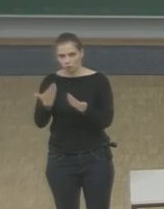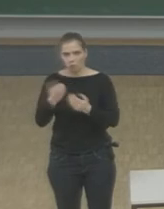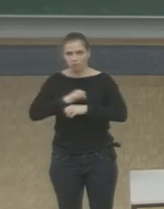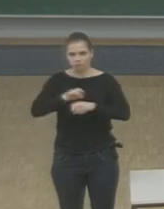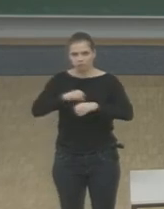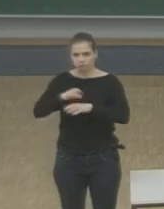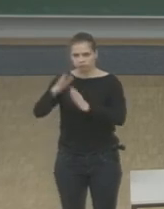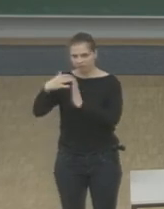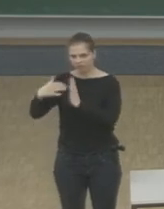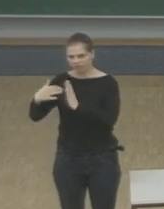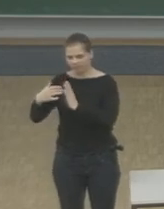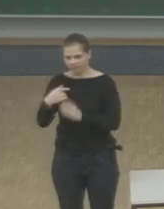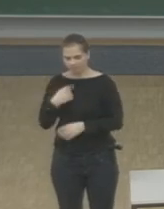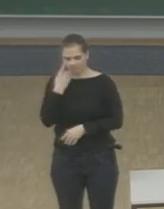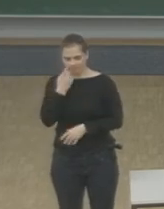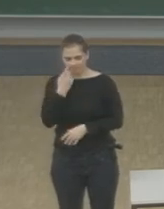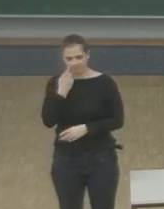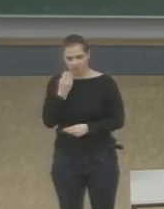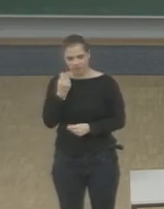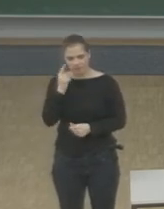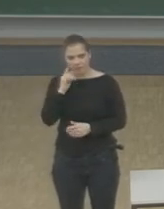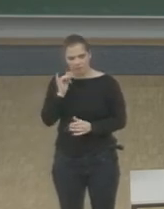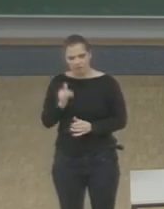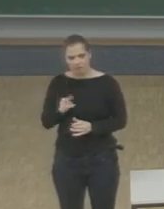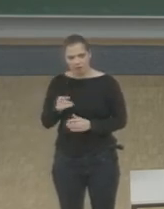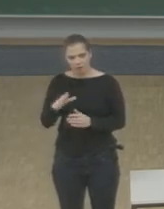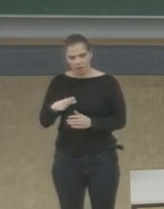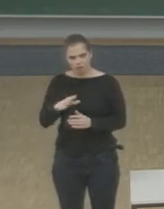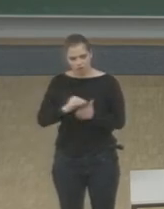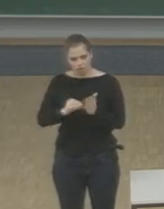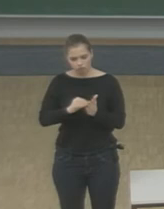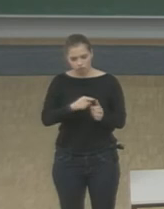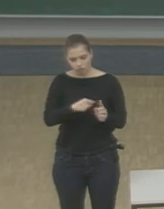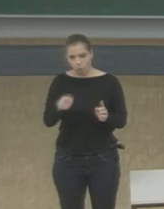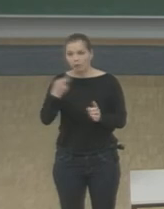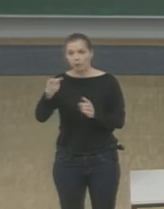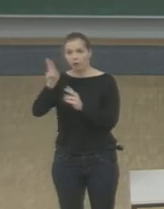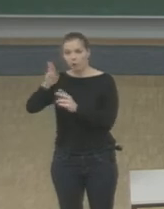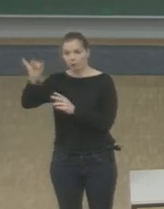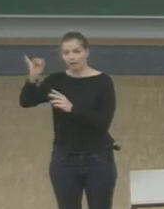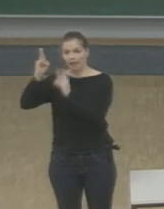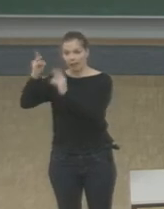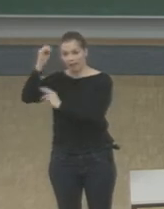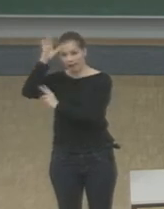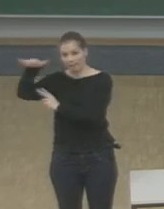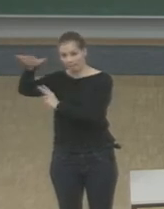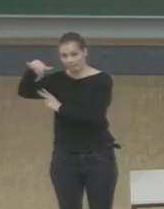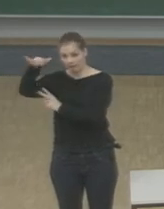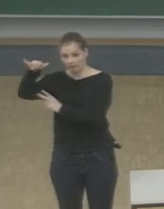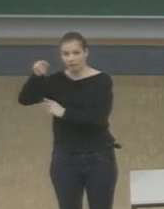wird, legt das doch nahe, dass in Schule bzw. universitärer Lehrerinnenbildung nicht nur